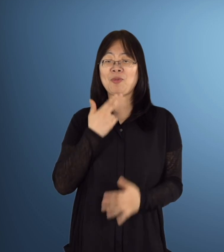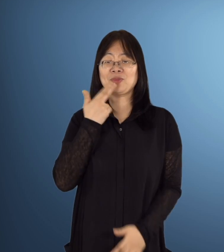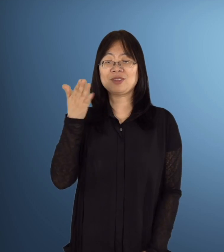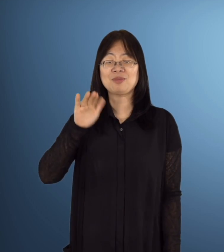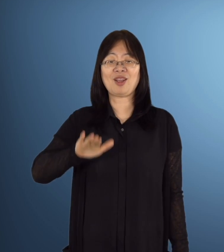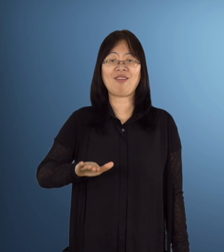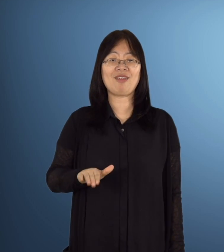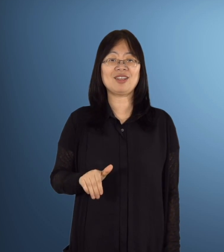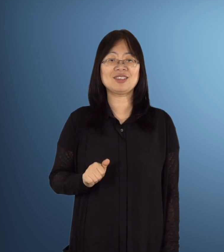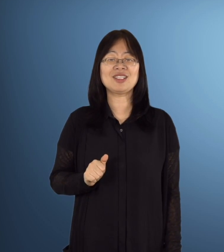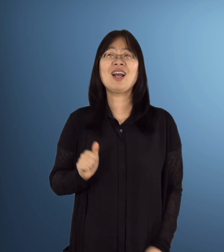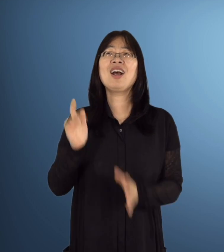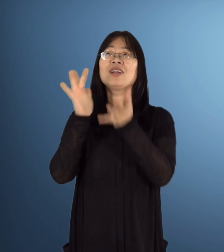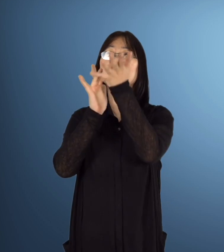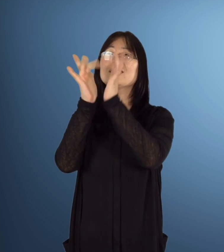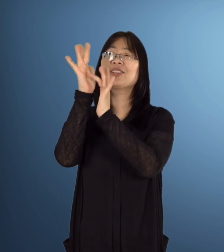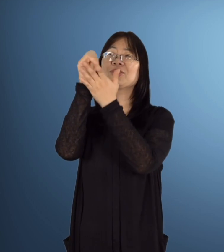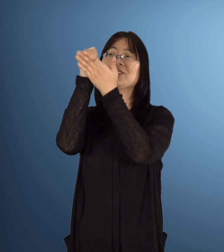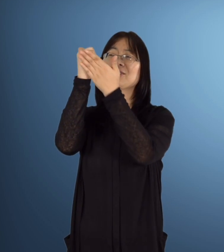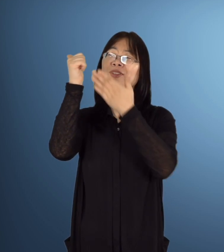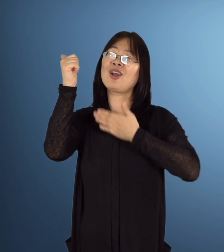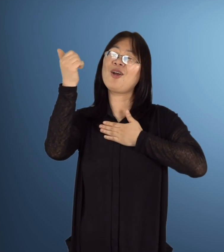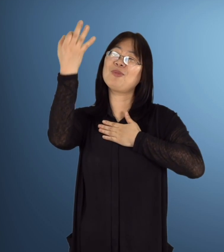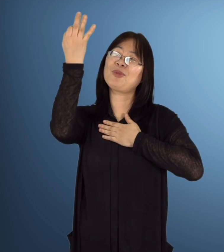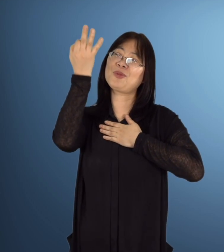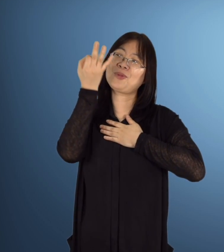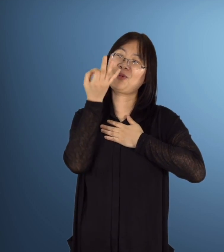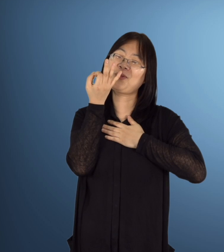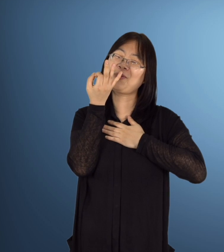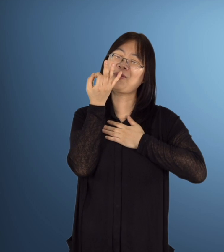없겠지만 예수님이 저를 보고